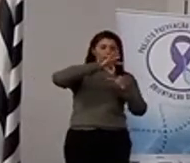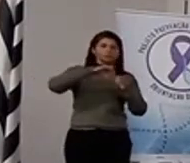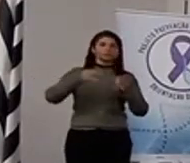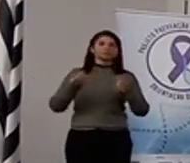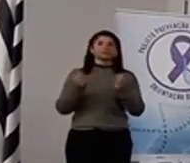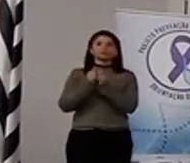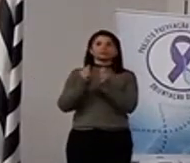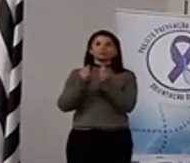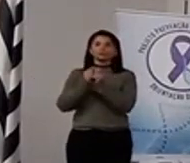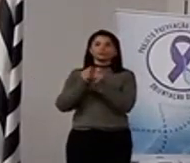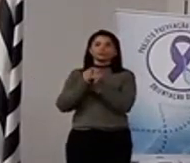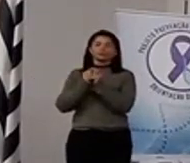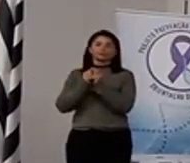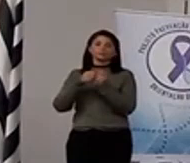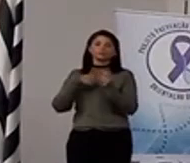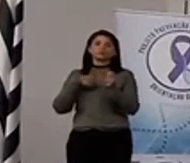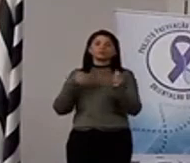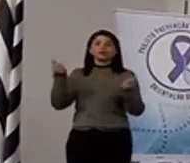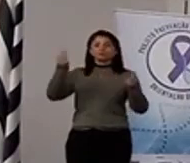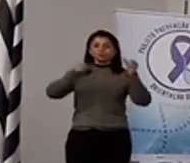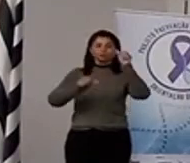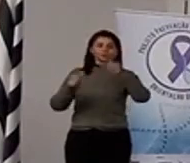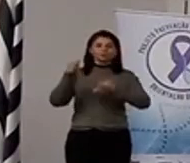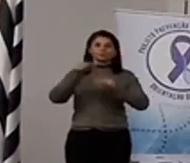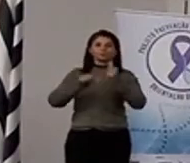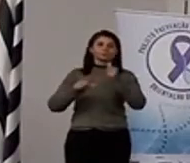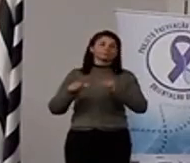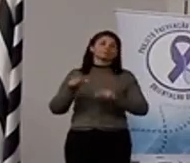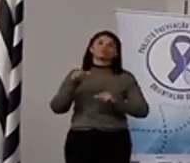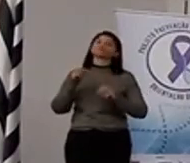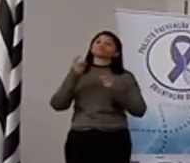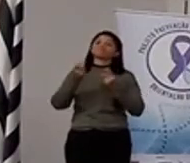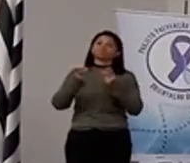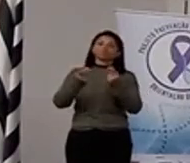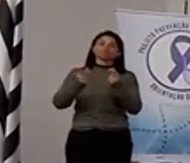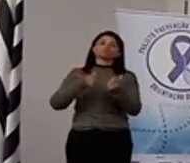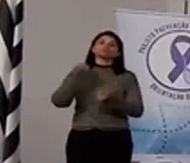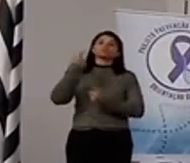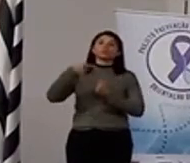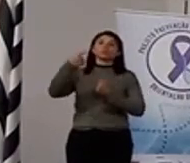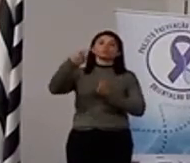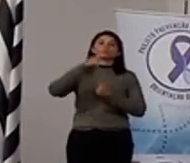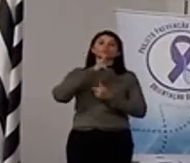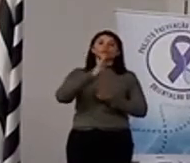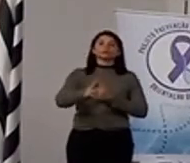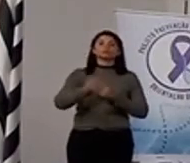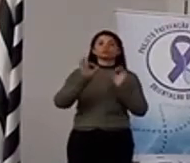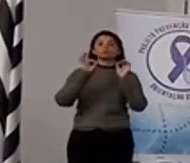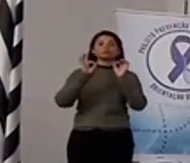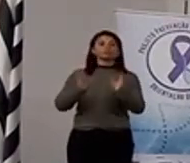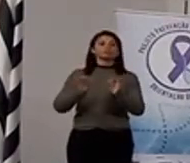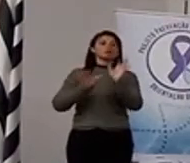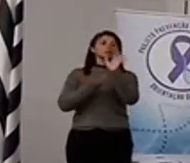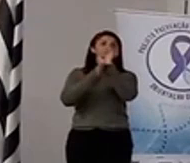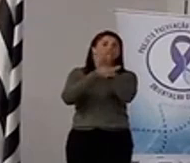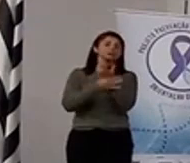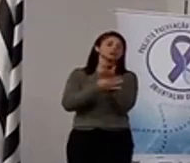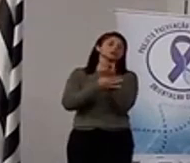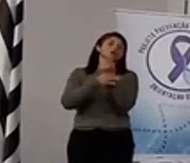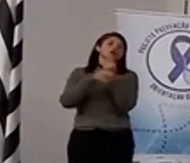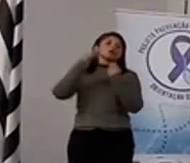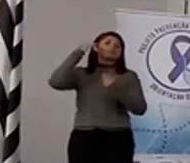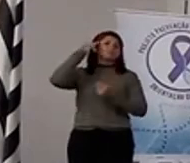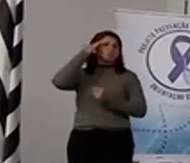infelizmente, do ponto de vista científico, essa pergunta vai demorar para ter uma resposta. Ou talvez, eu acho que a gente nunca vai ter uma resposta segura, assim. Mas eu acho que,